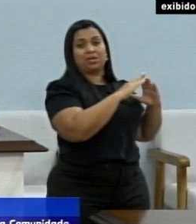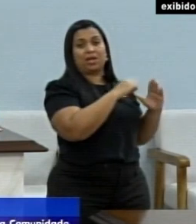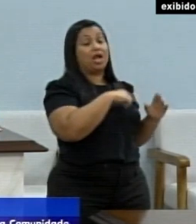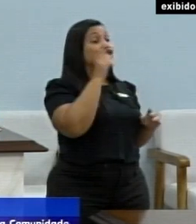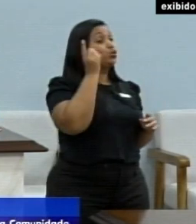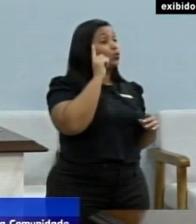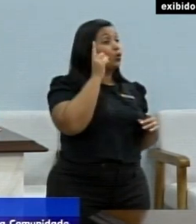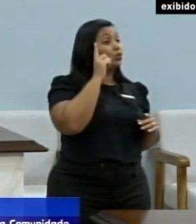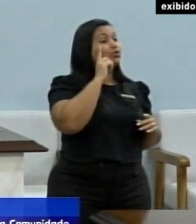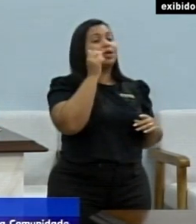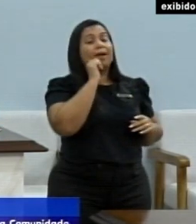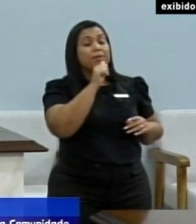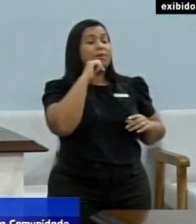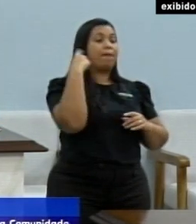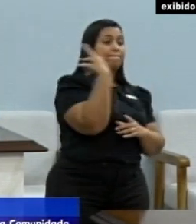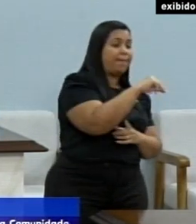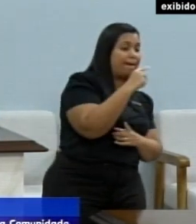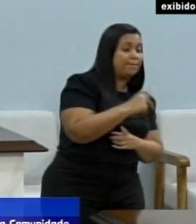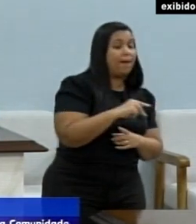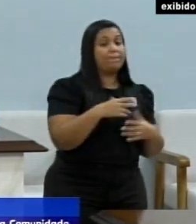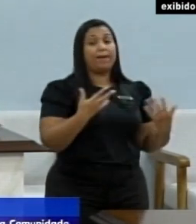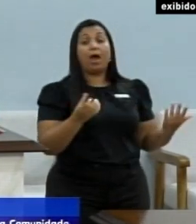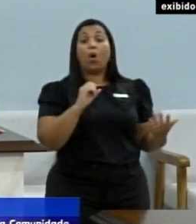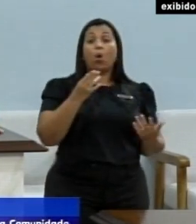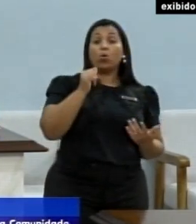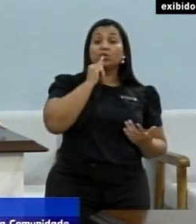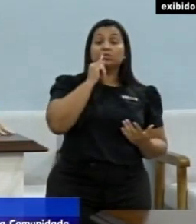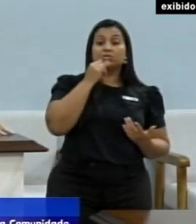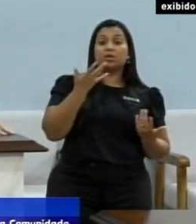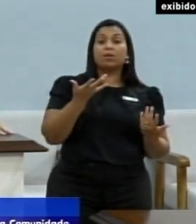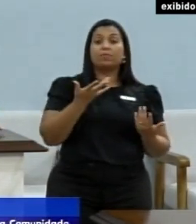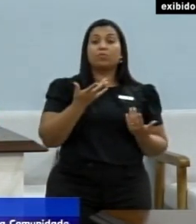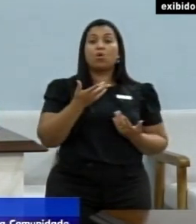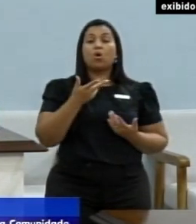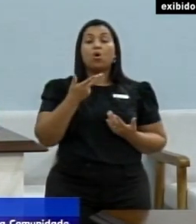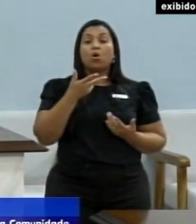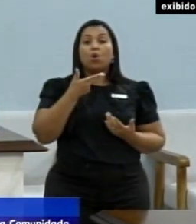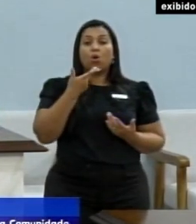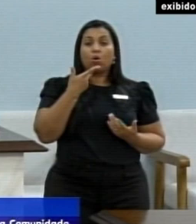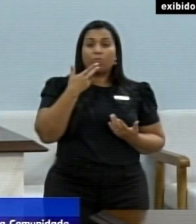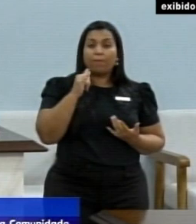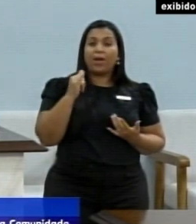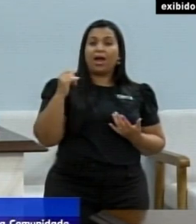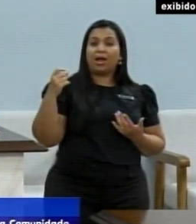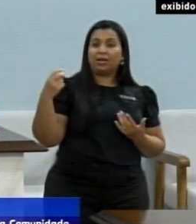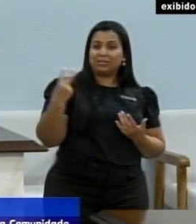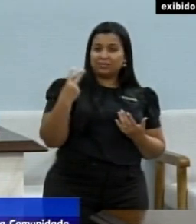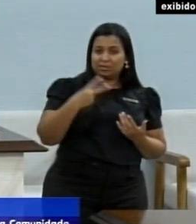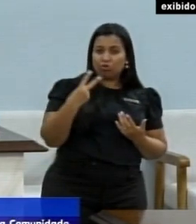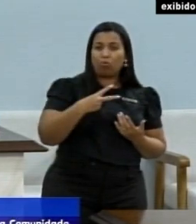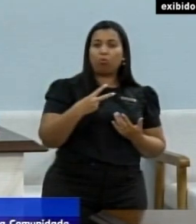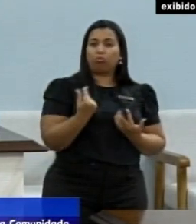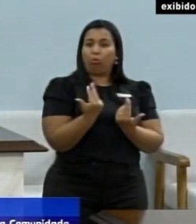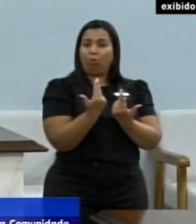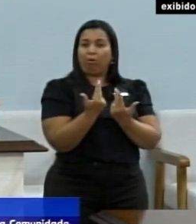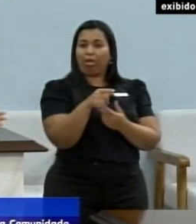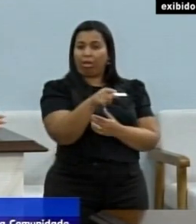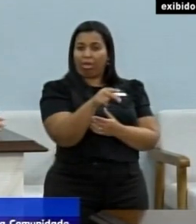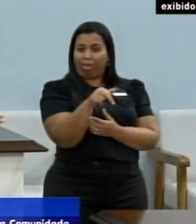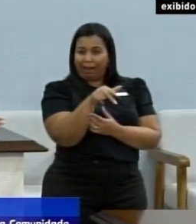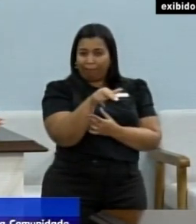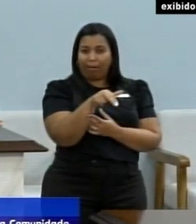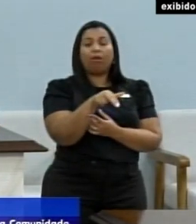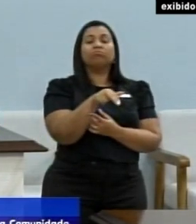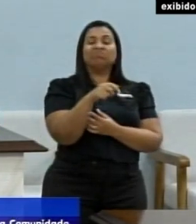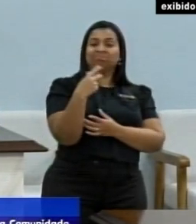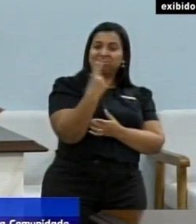os dias a mãe apanhando, ou ela vê um abuso de um padrasto ali na sua irmã. E quando a gente fala